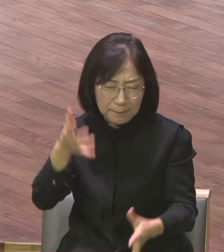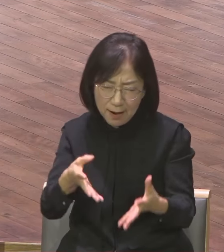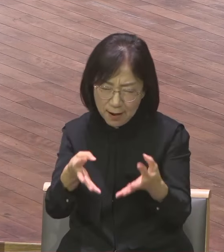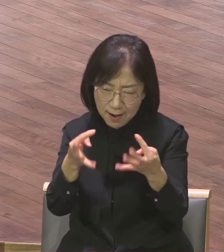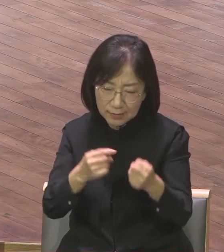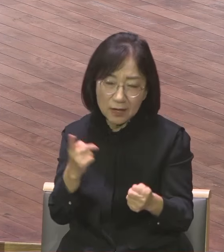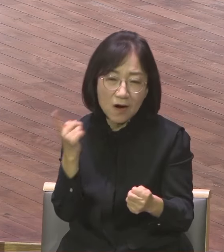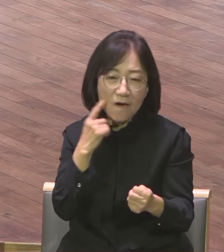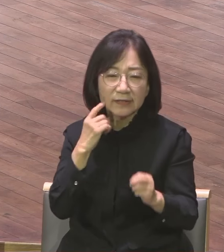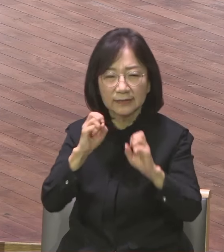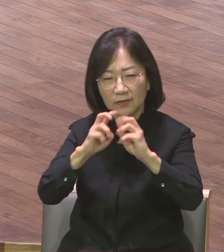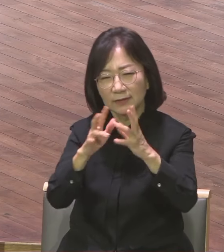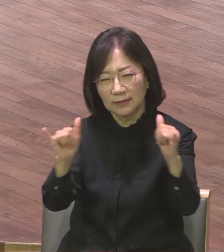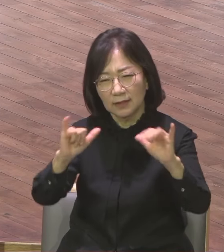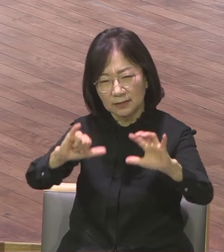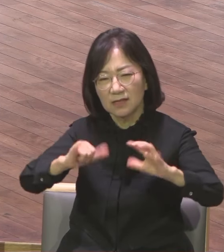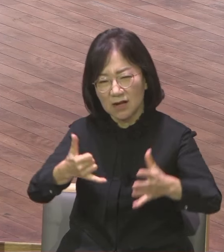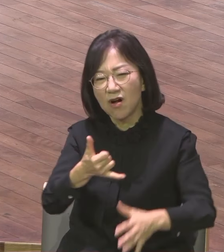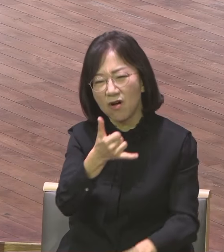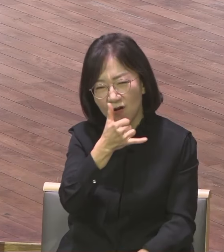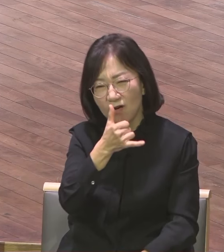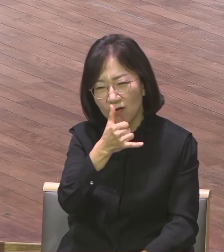선지자가 세상에 나왔습니다.